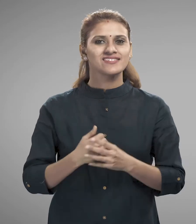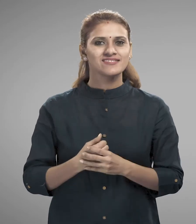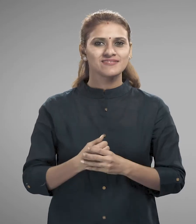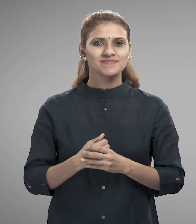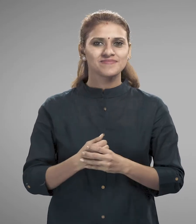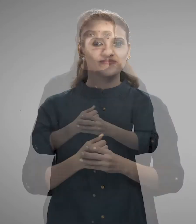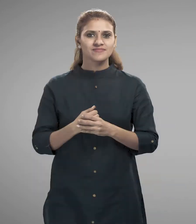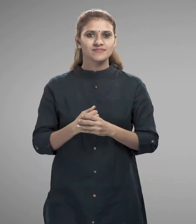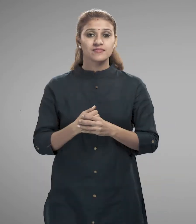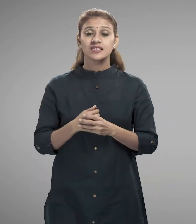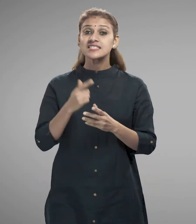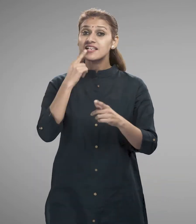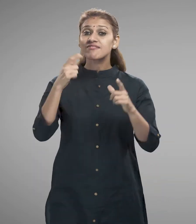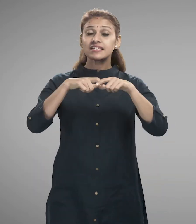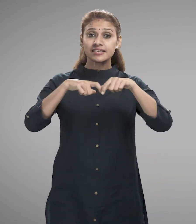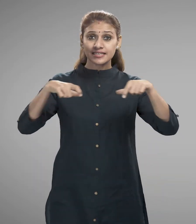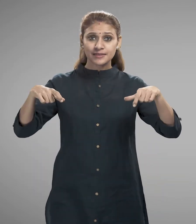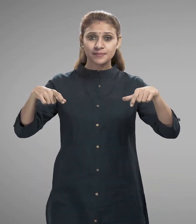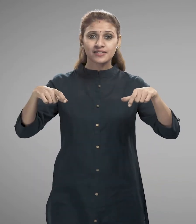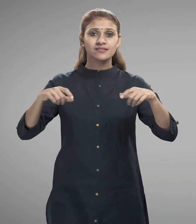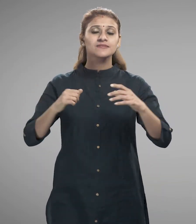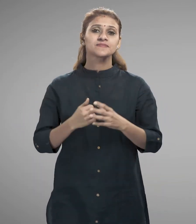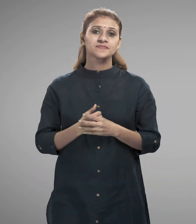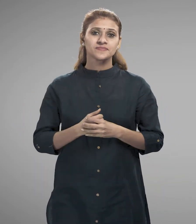सके। सैनिटरी पैड।